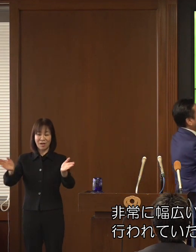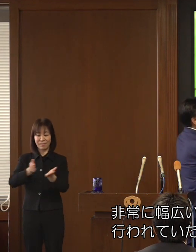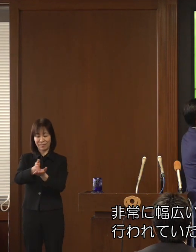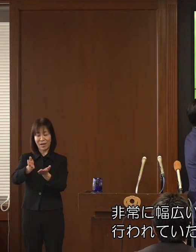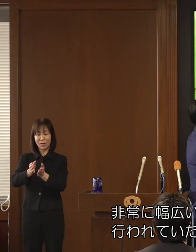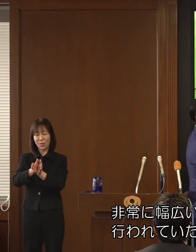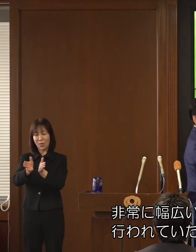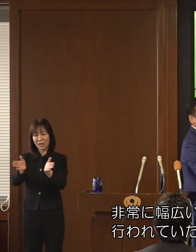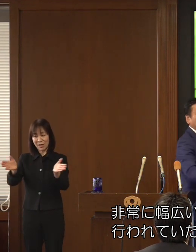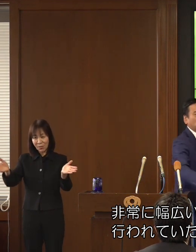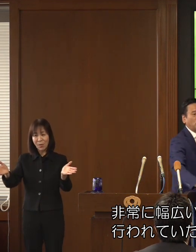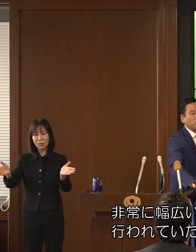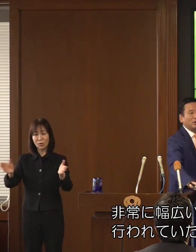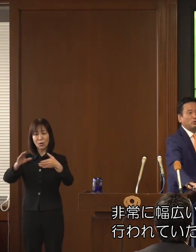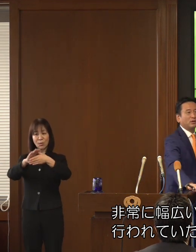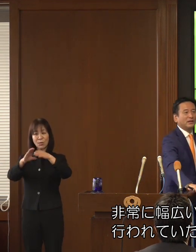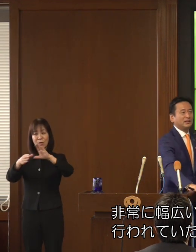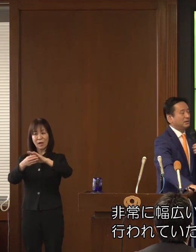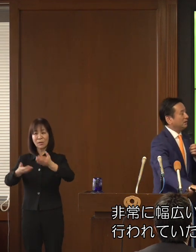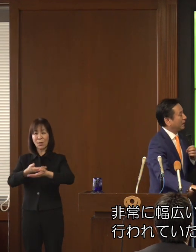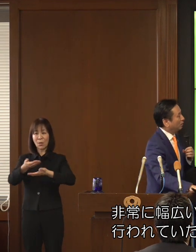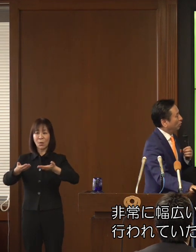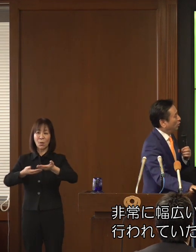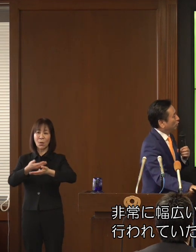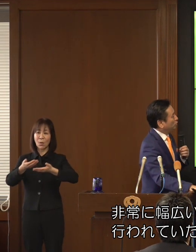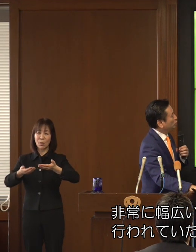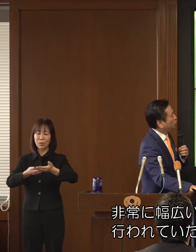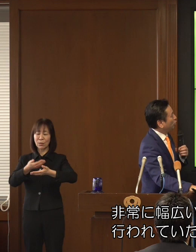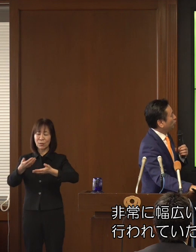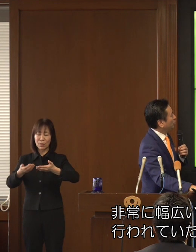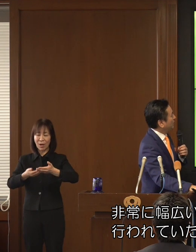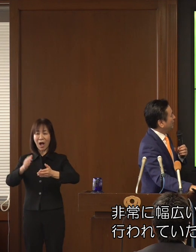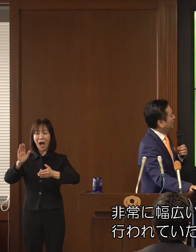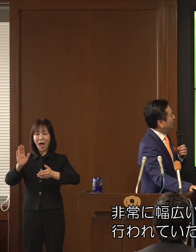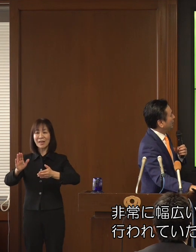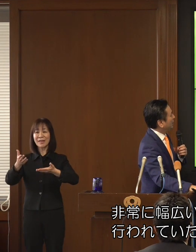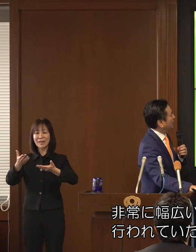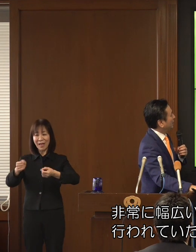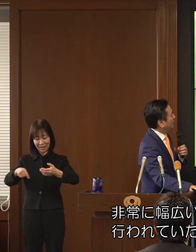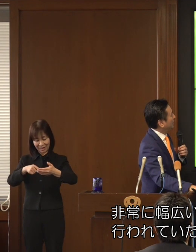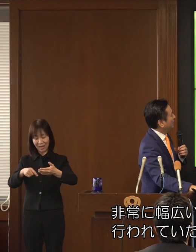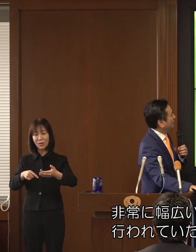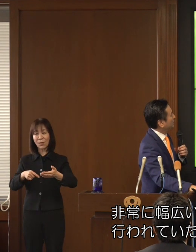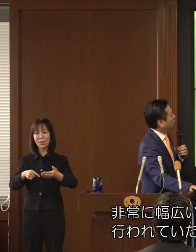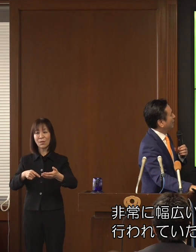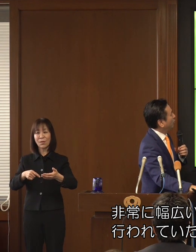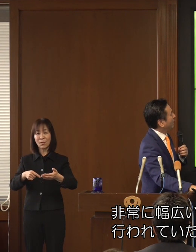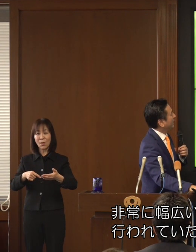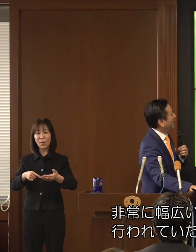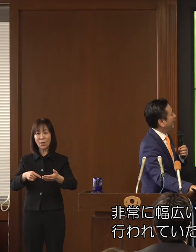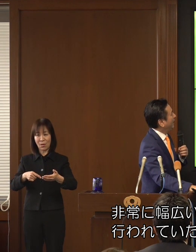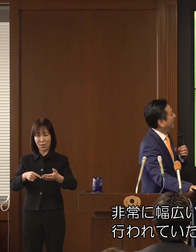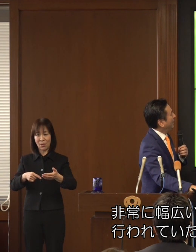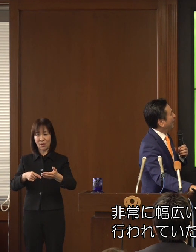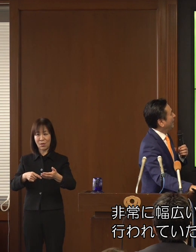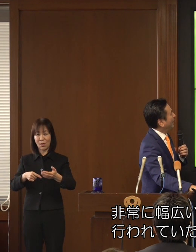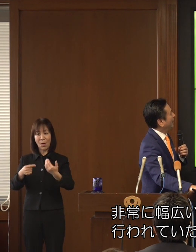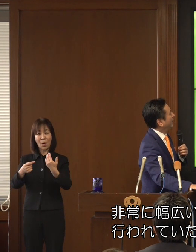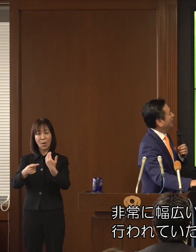野で文化の交流が行われていたということに焦点を当て